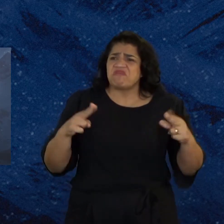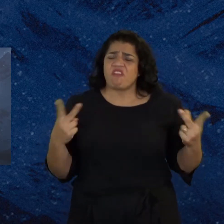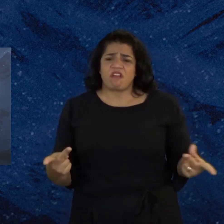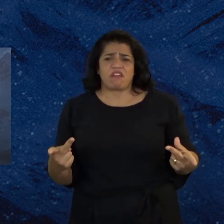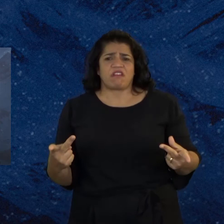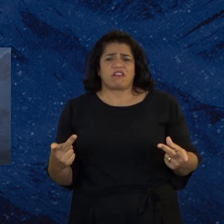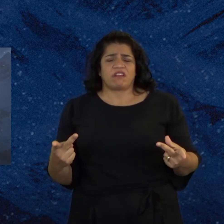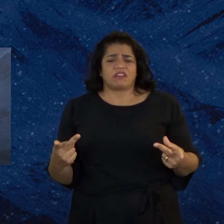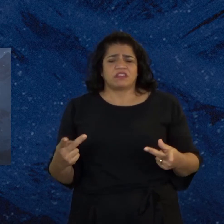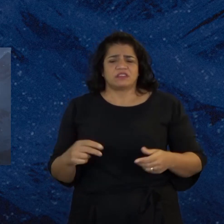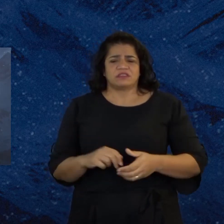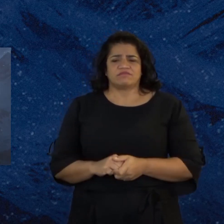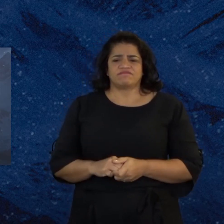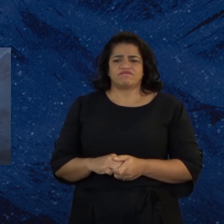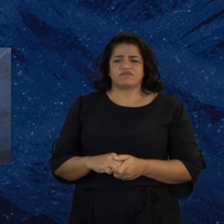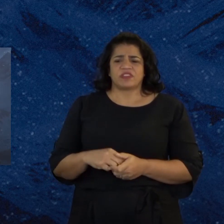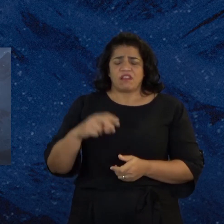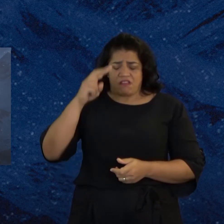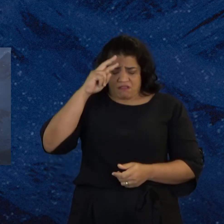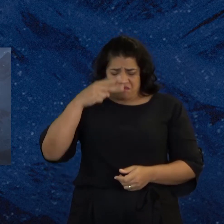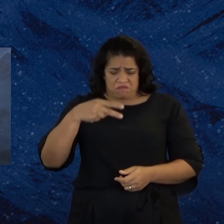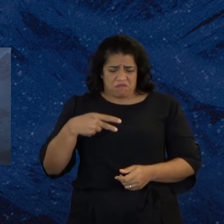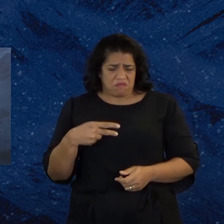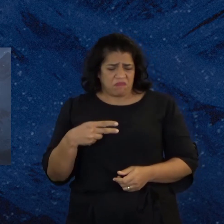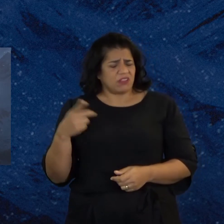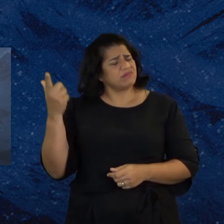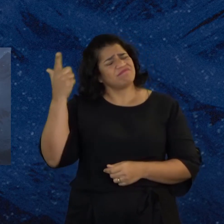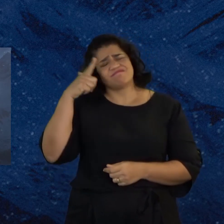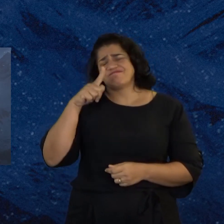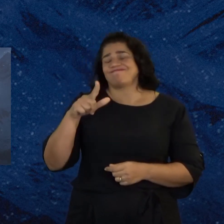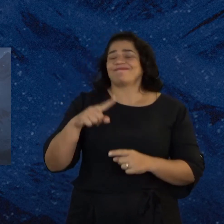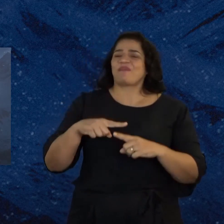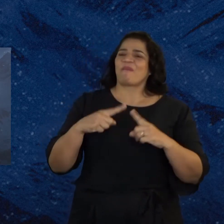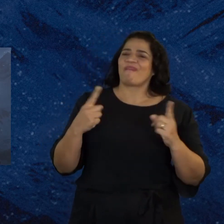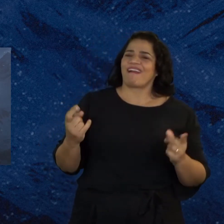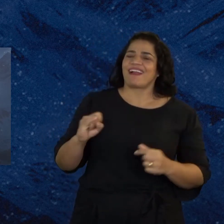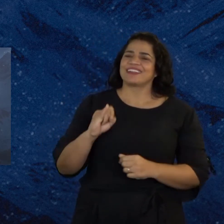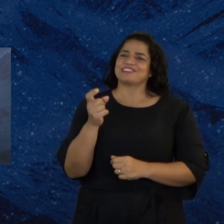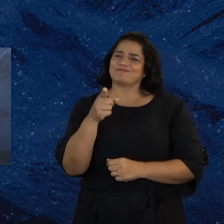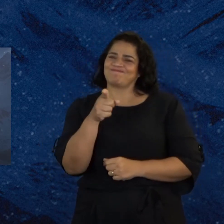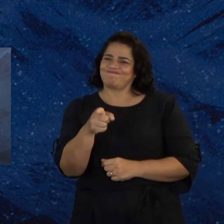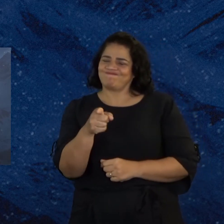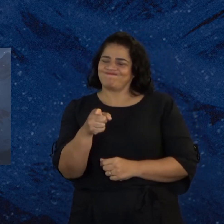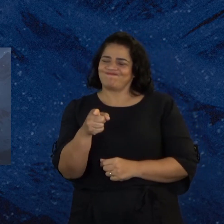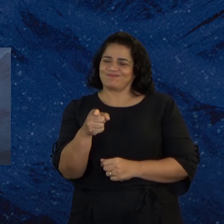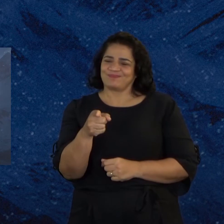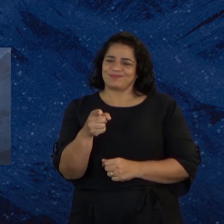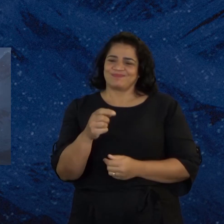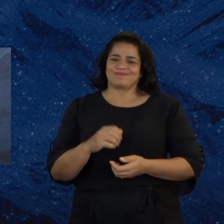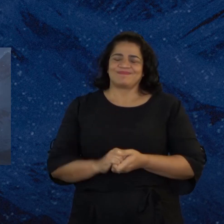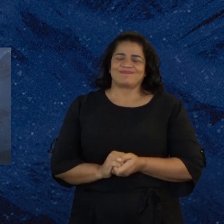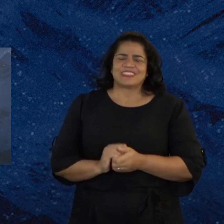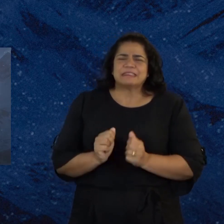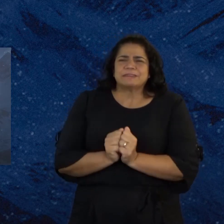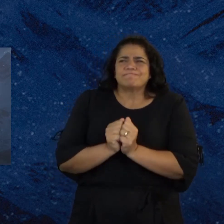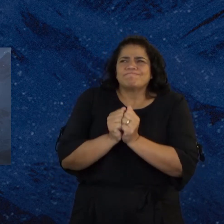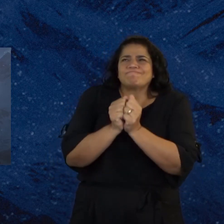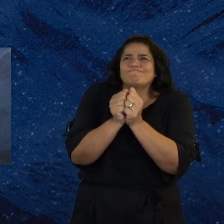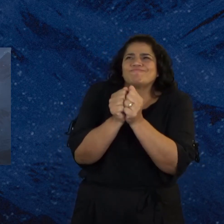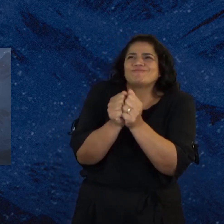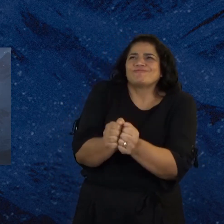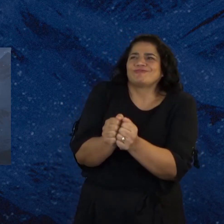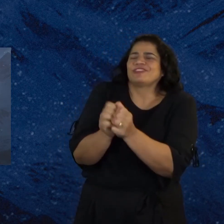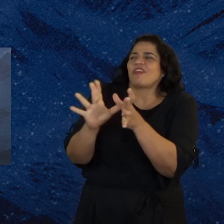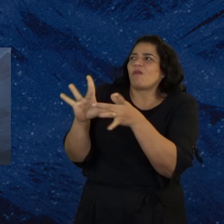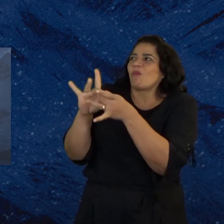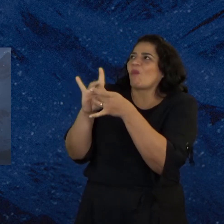Em si mesmo você não consegue. Mas se você entrar nesse ambiente que Deus convidou você, você vai